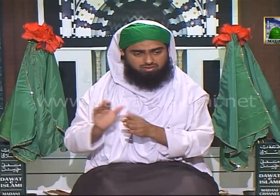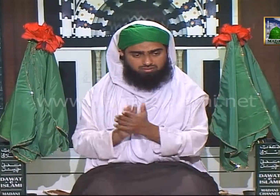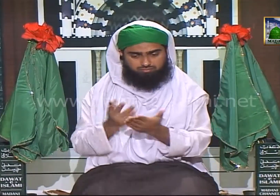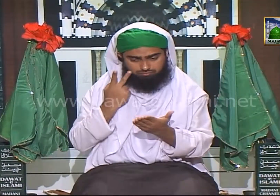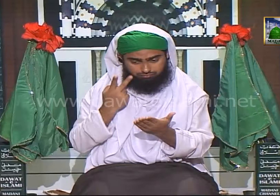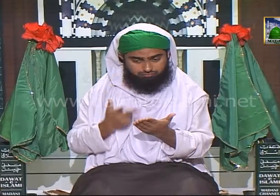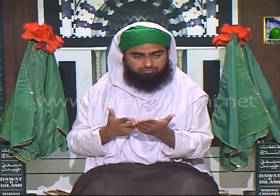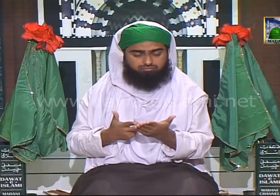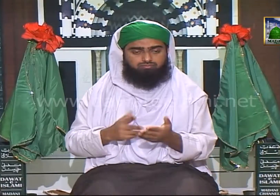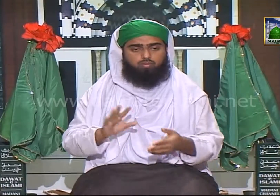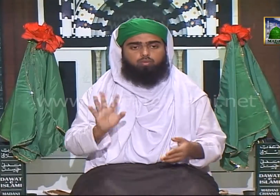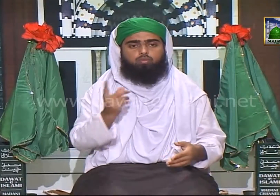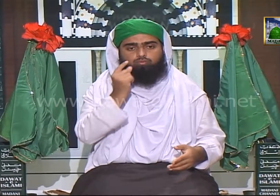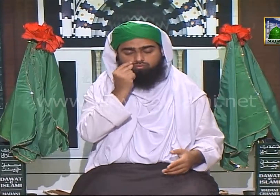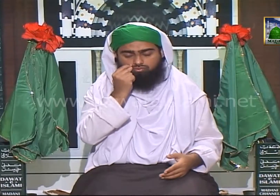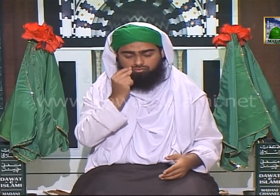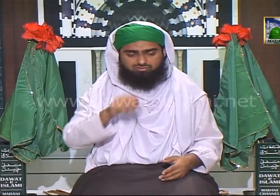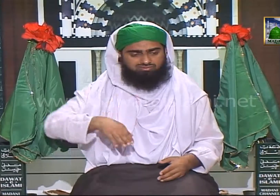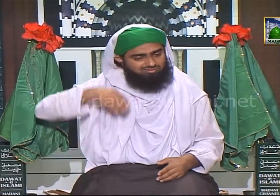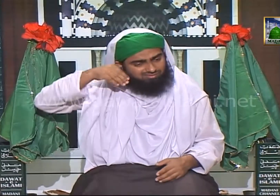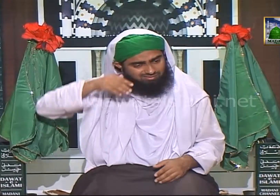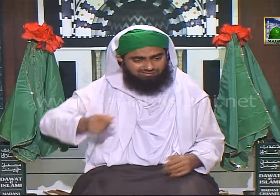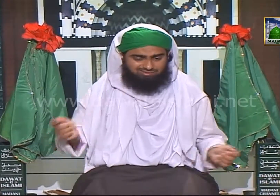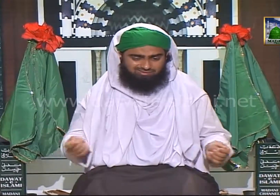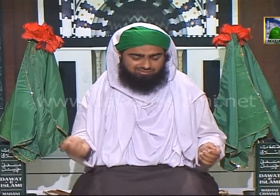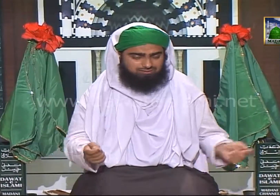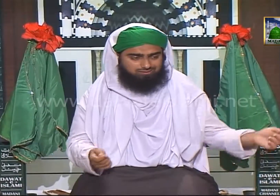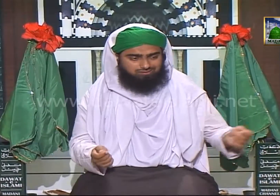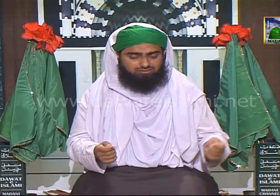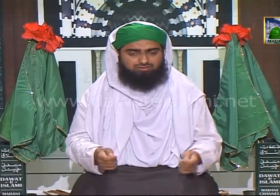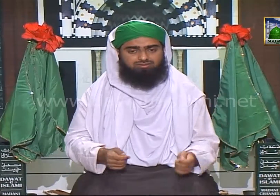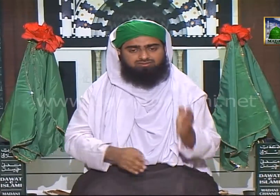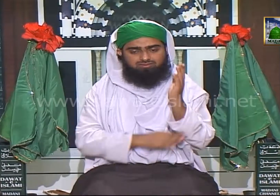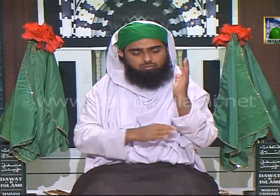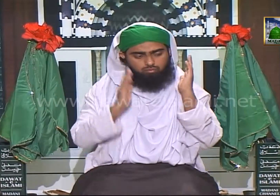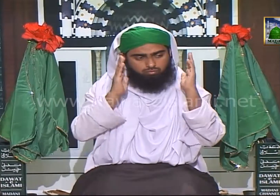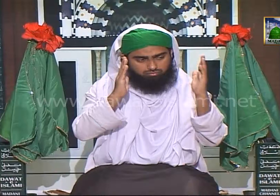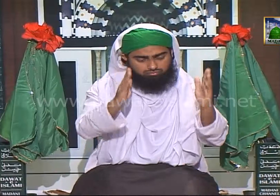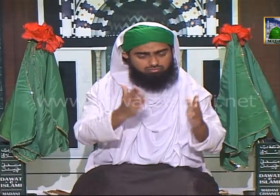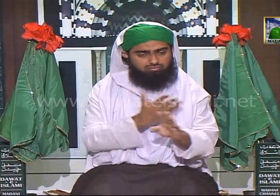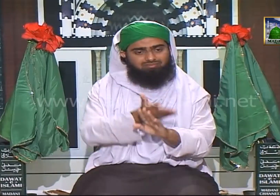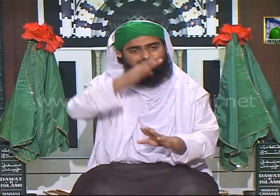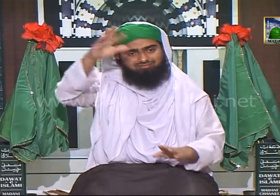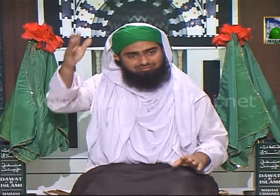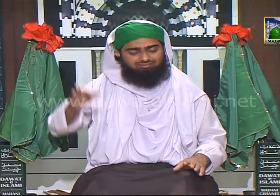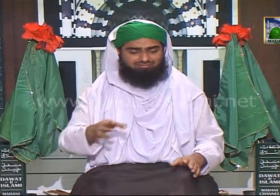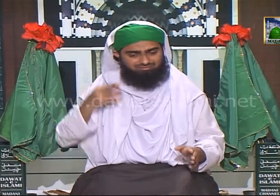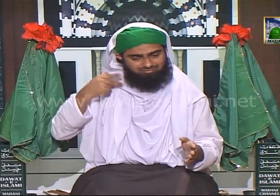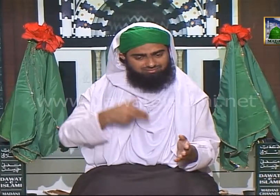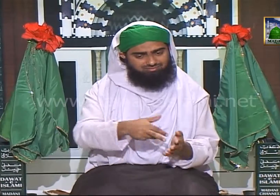نے ایک حدیث شریف پڑھی کہ کوئی گدریا جب بکریاں چراتا ہو، اب ظاہر وہ جنگل میں جائے گا تو وہ مسجد وغیرہ تو ہوتی نہیں، جنگلوں میں مسجد کا،